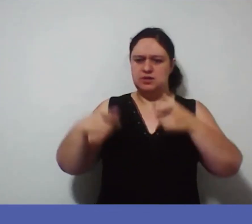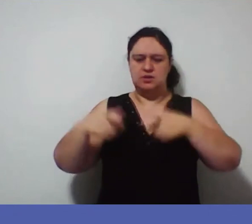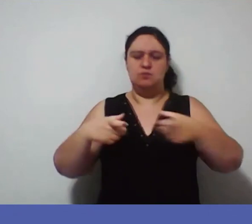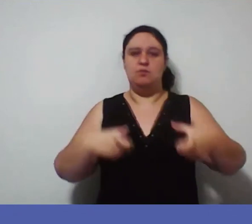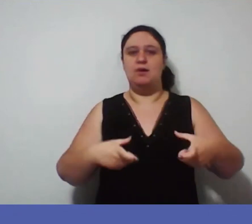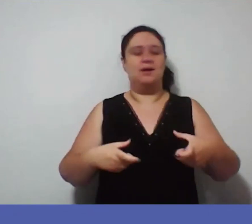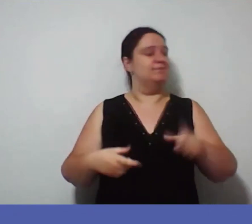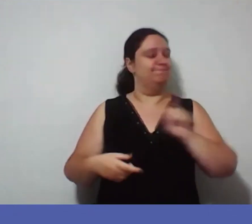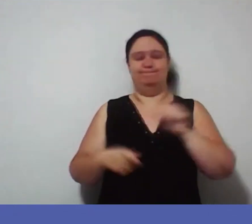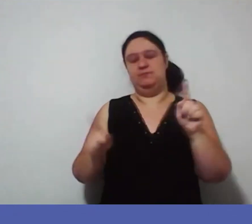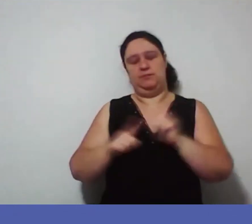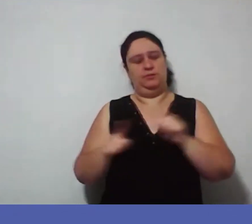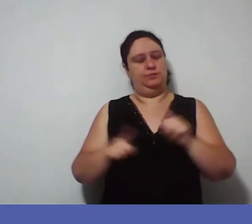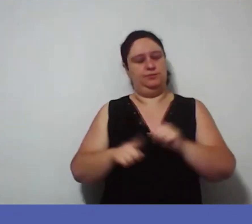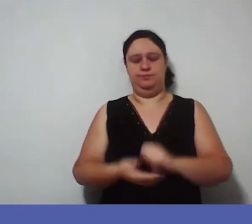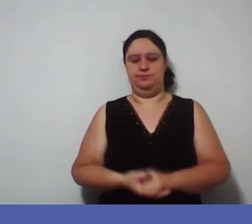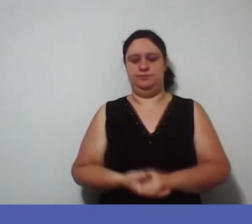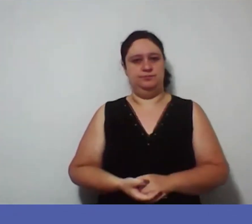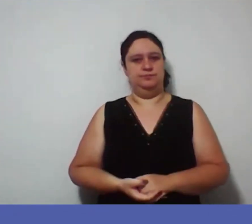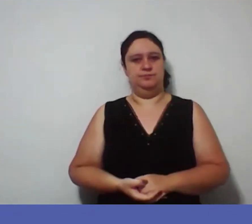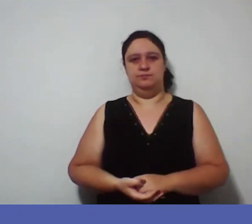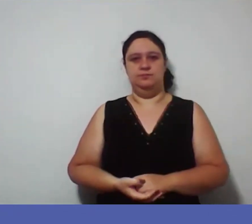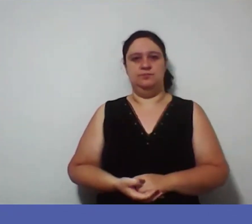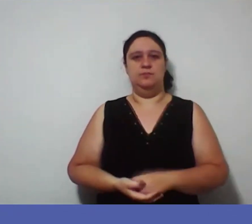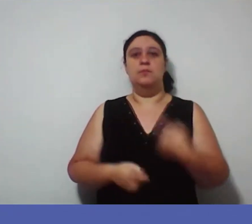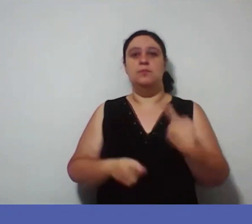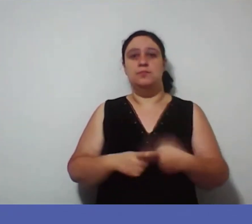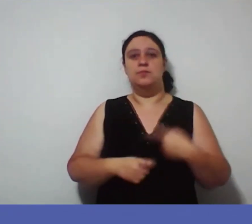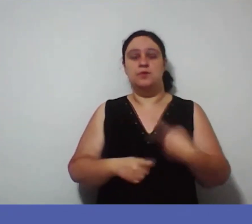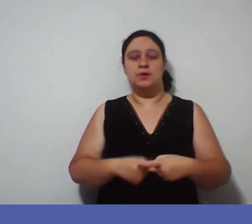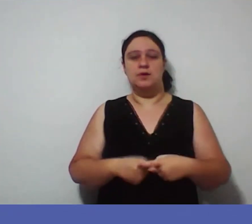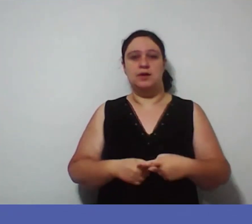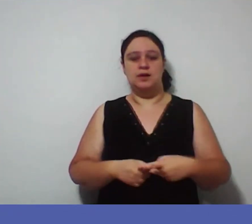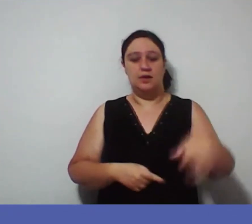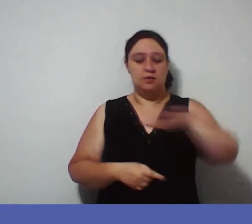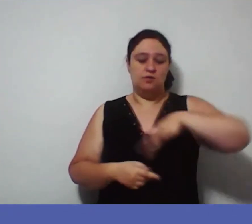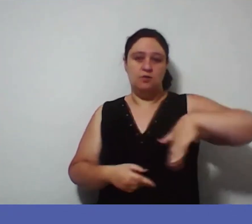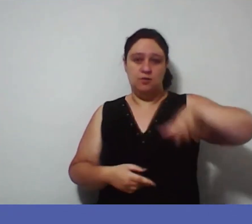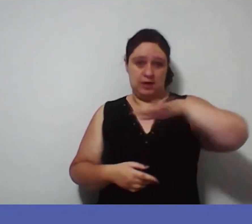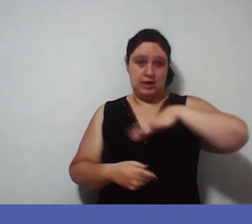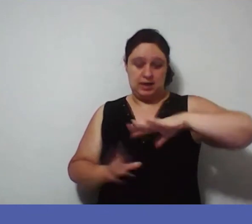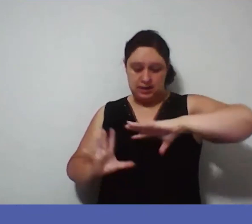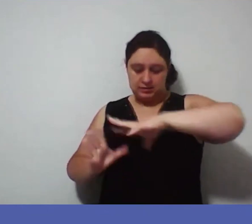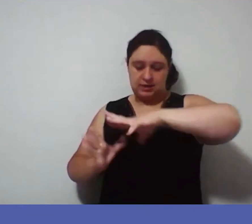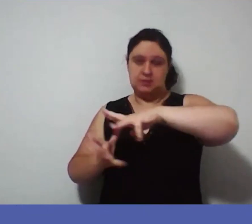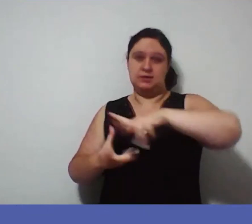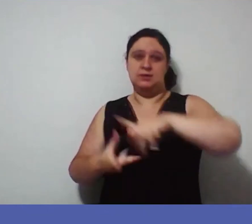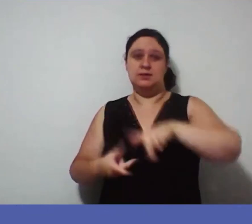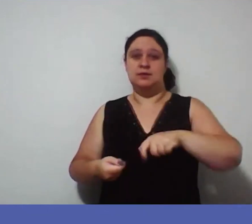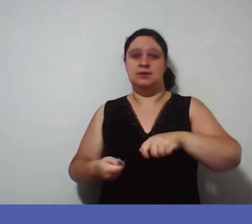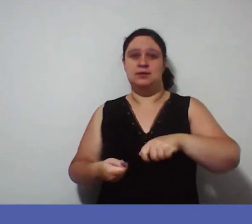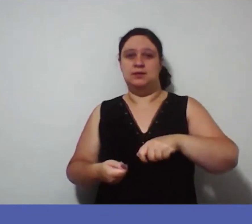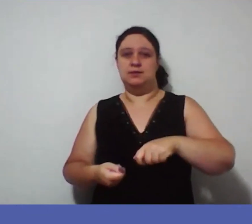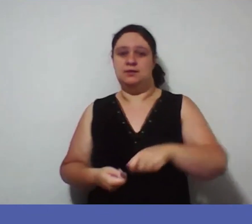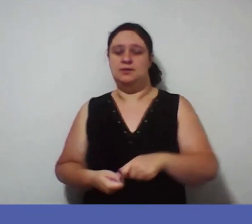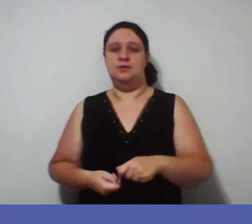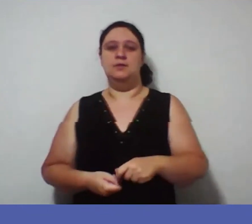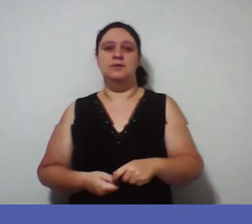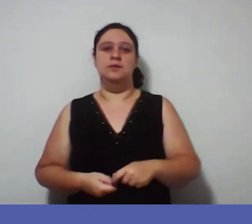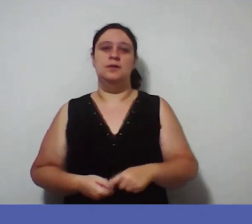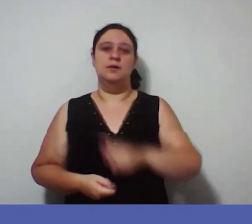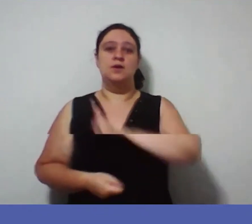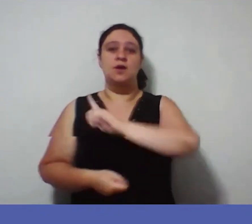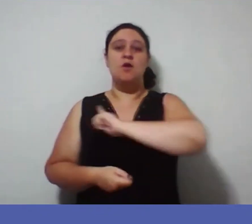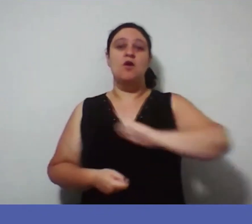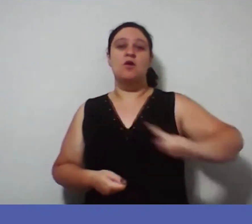isso. Porque na esfera terrena, os governadores dos povos dominam os